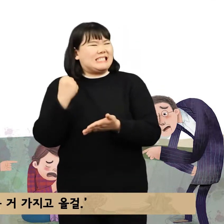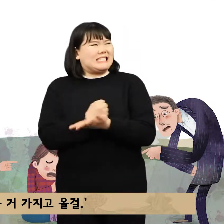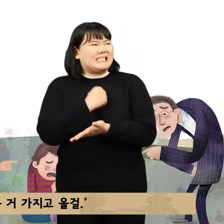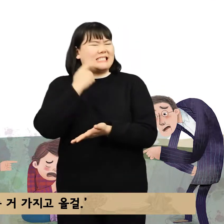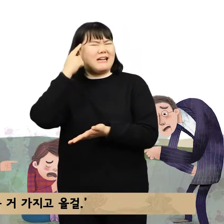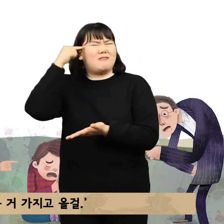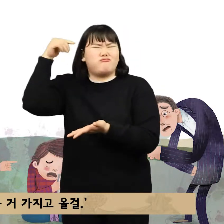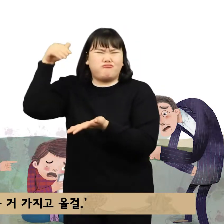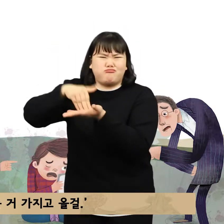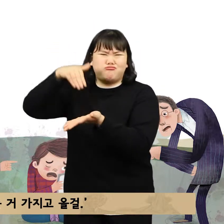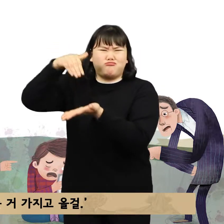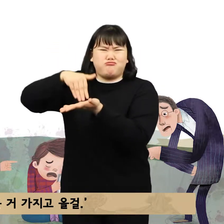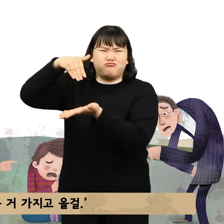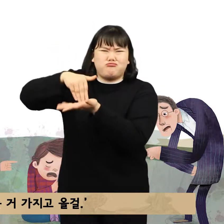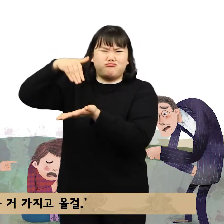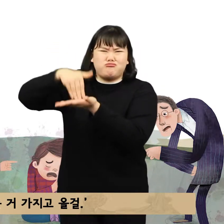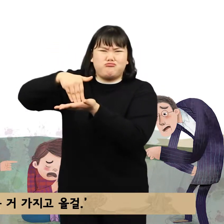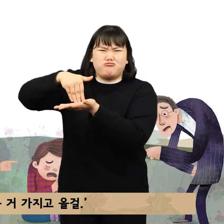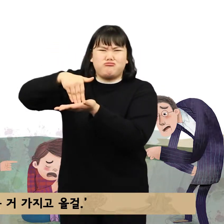올걸.